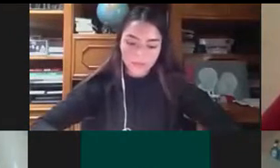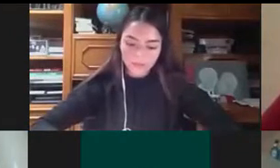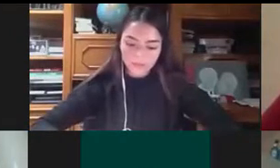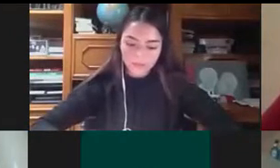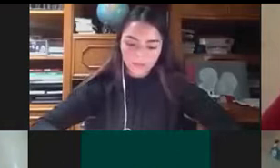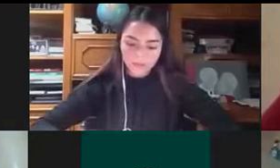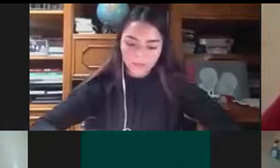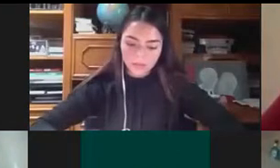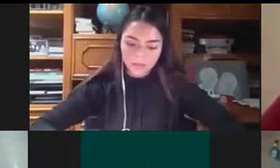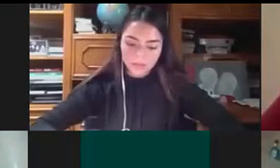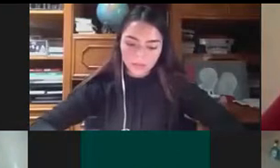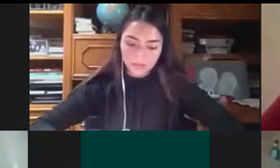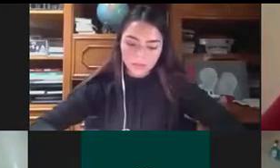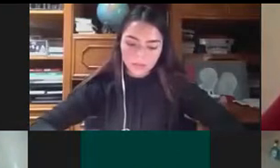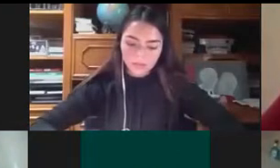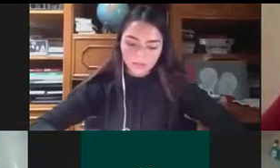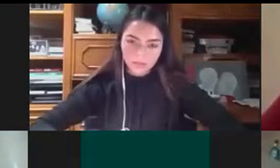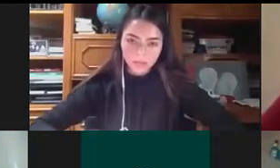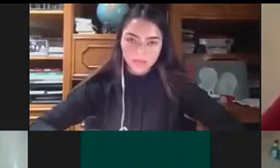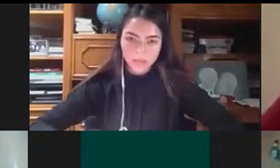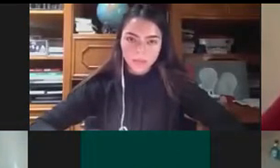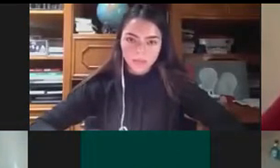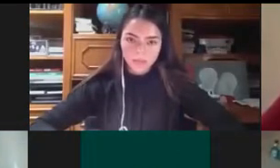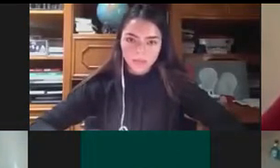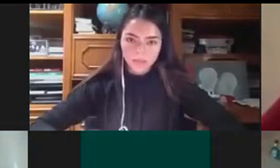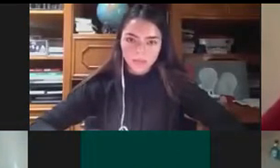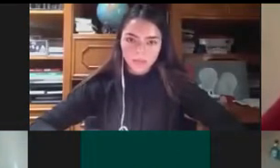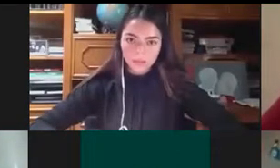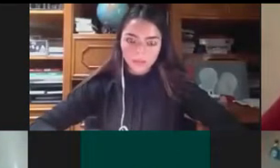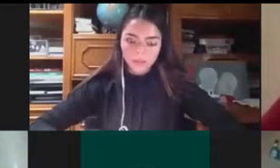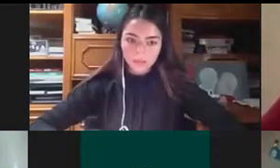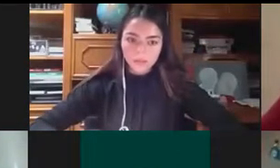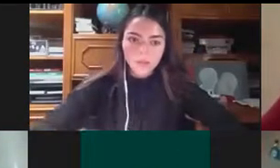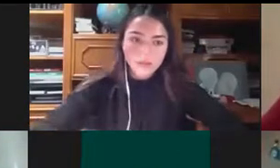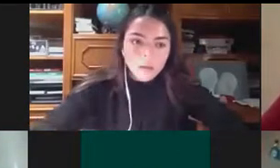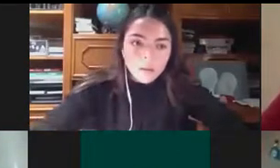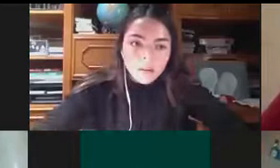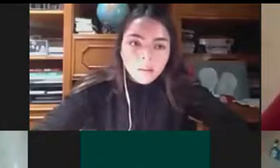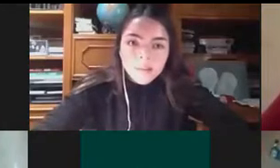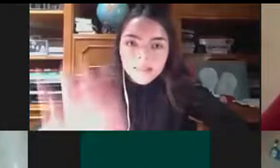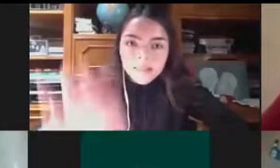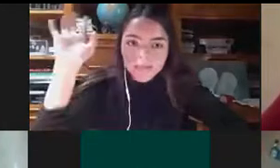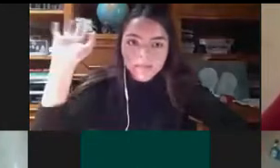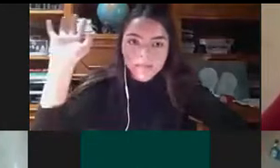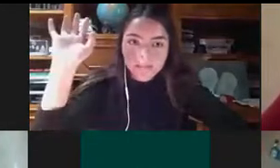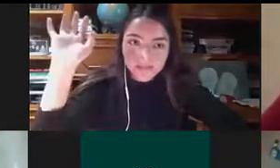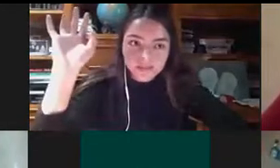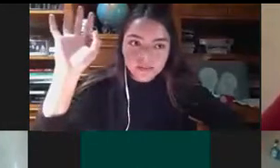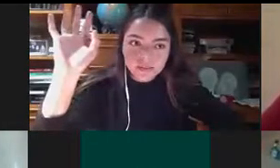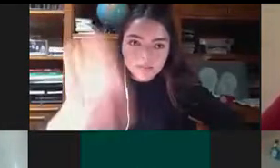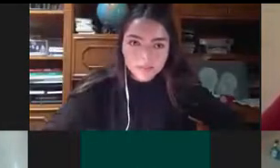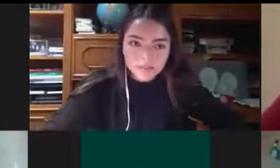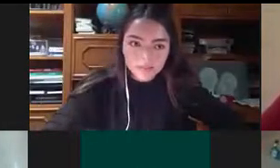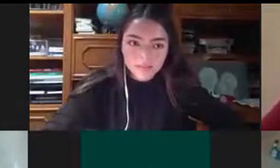José Manuel Murillo Solís. Presente. Karen Hernández Tapia. Presente. Laura